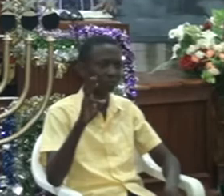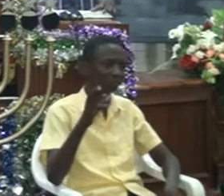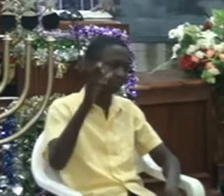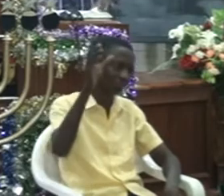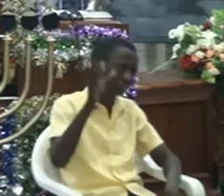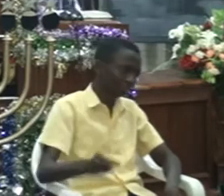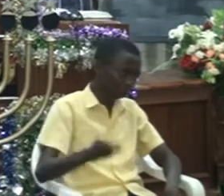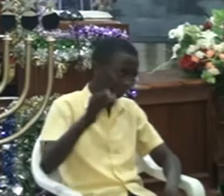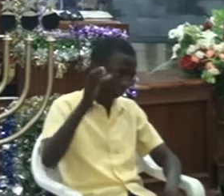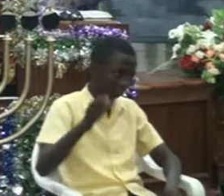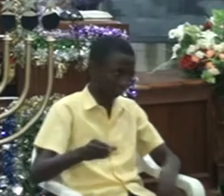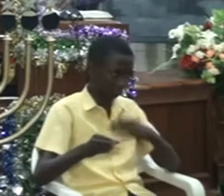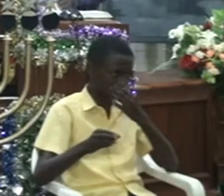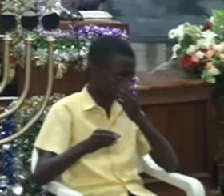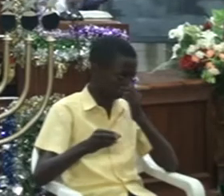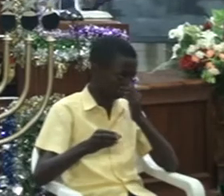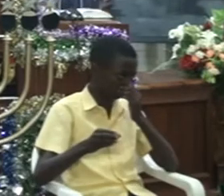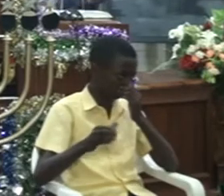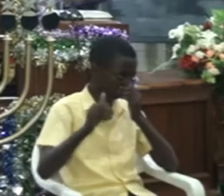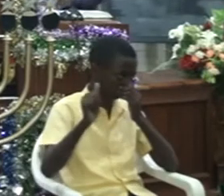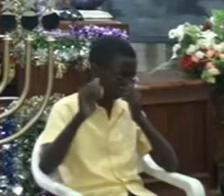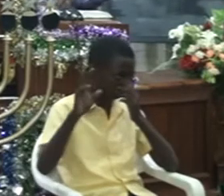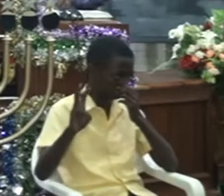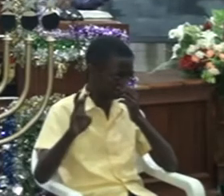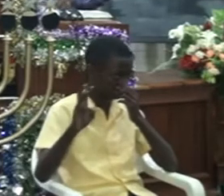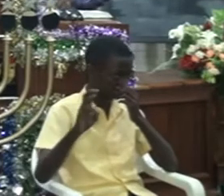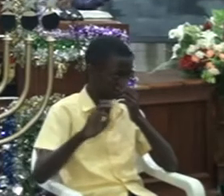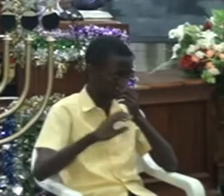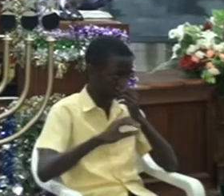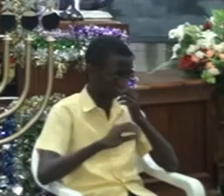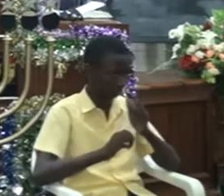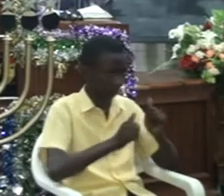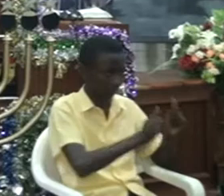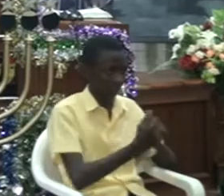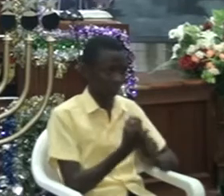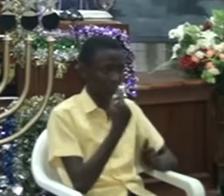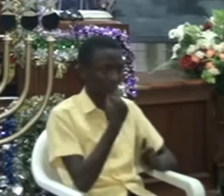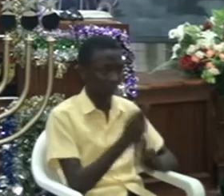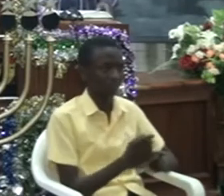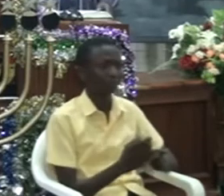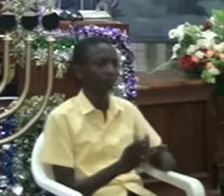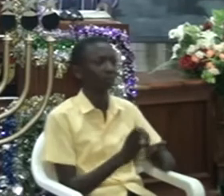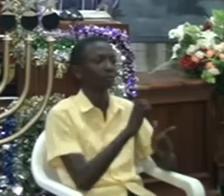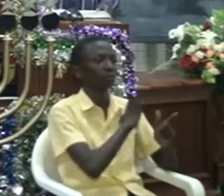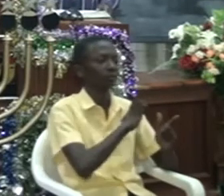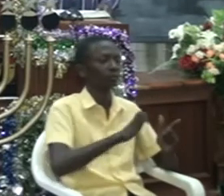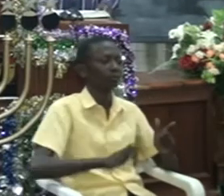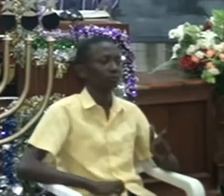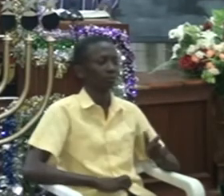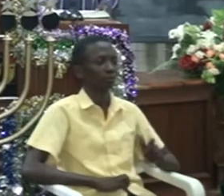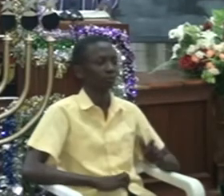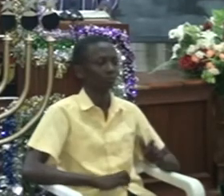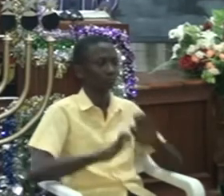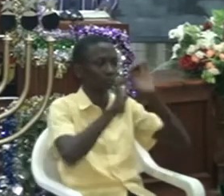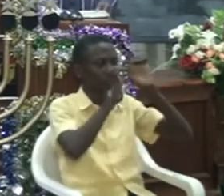Verset 16. Yeremia sita mustari ya kumi na sita. Ainsi parle l'Éternel. Placez-vous sur le